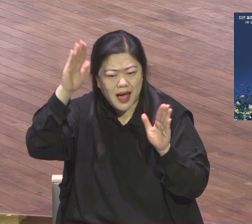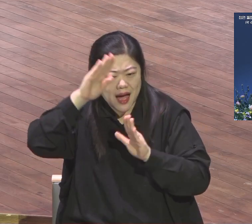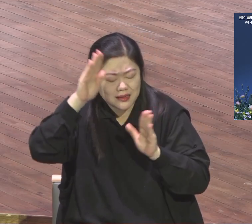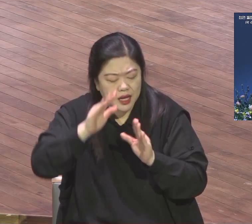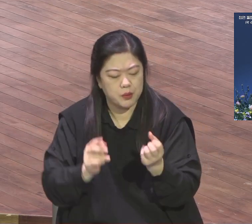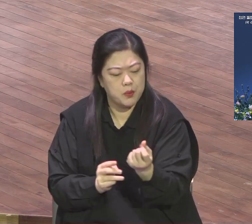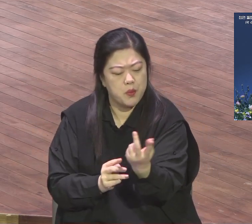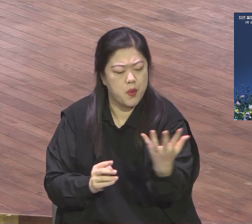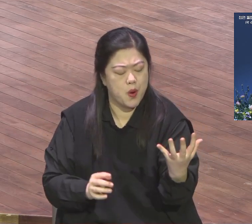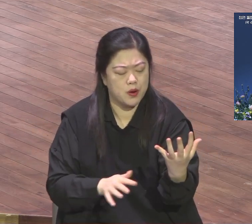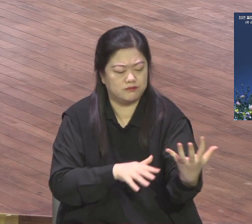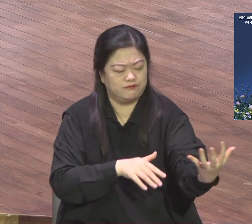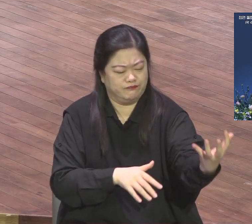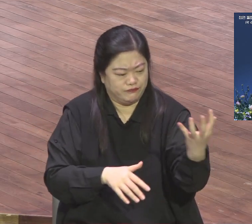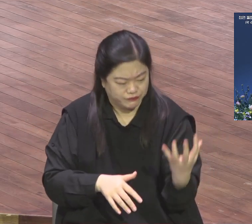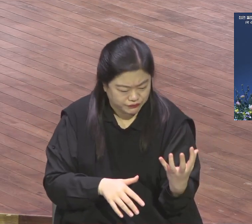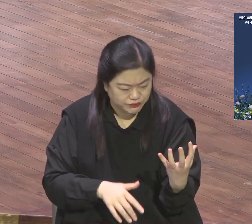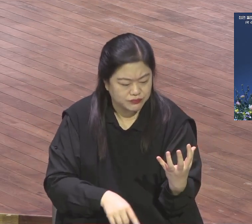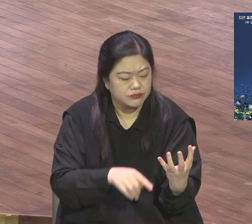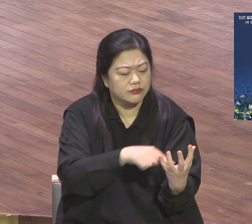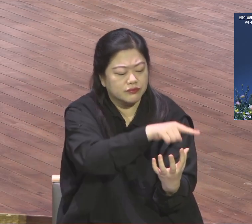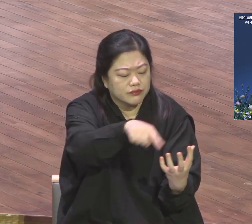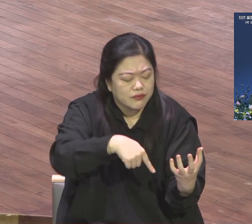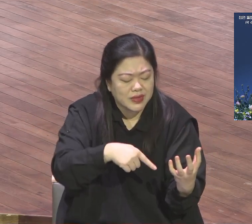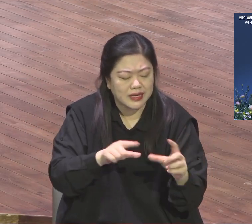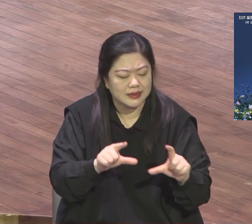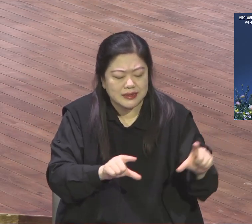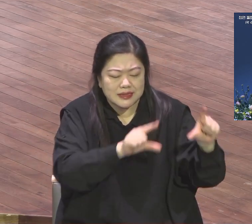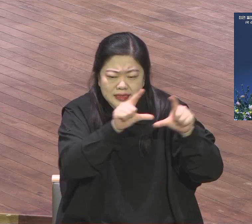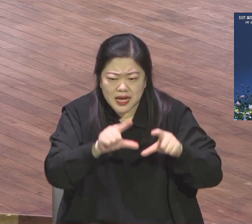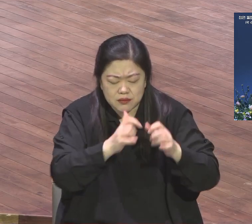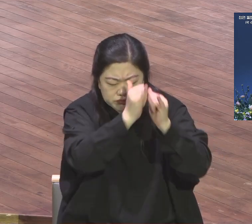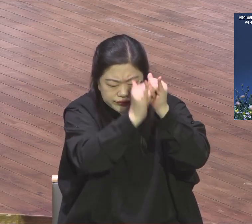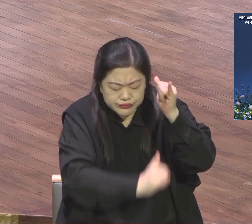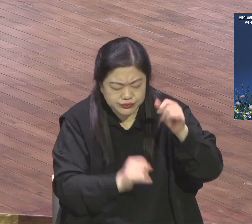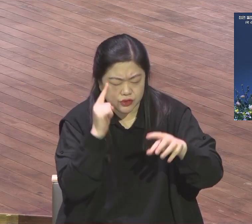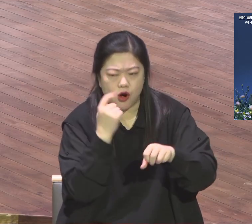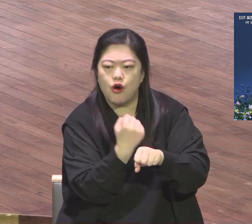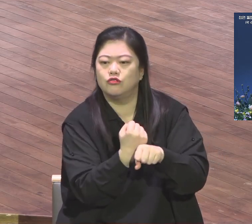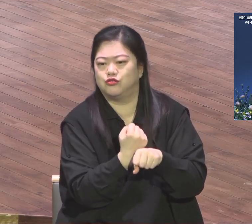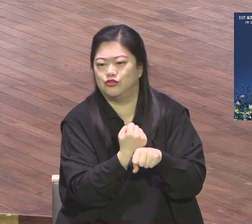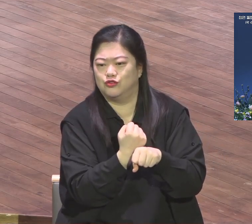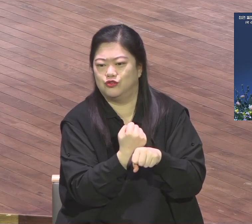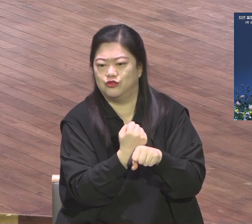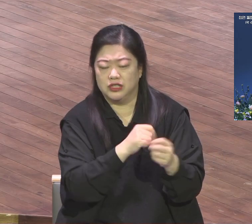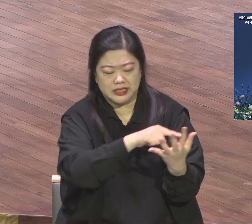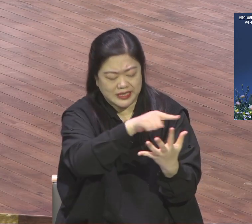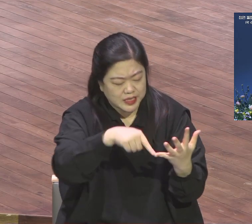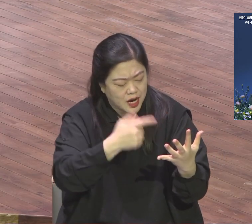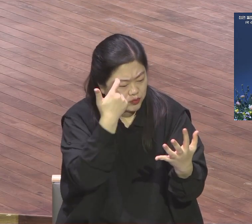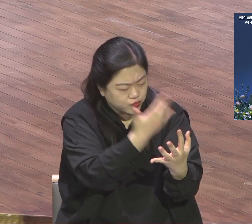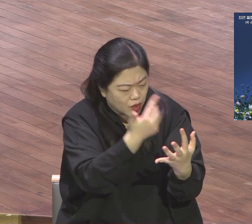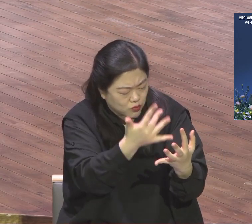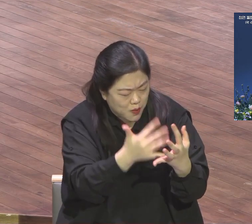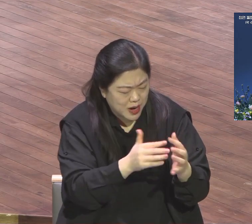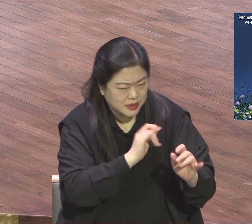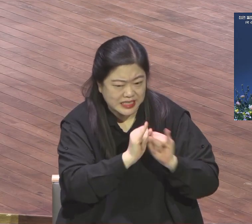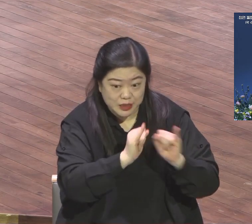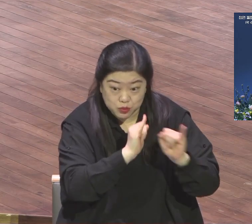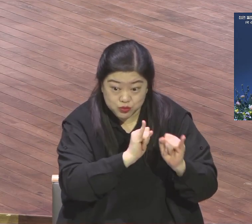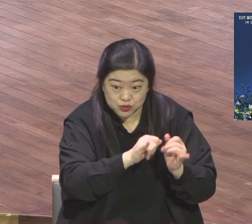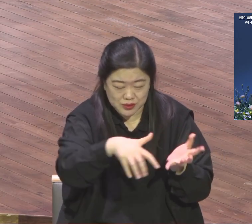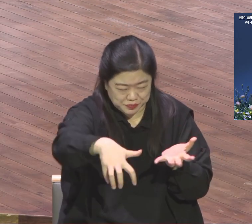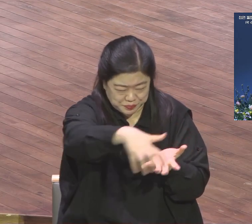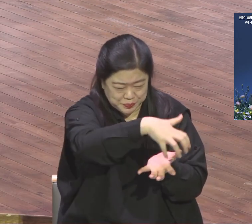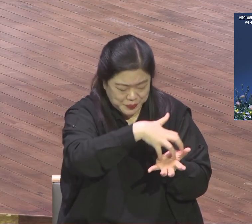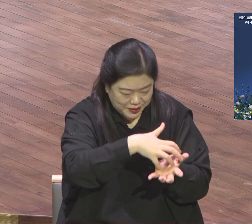268명을 대상으로 인생 종적 연구를 했어요. 인생 종적 연구 그러니까 젊은